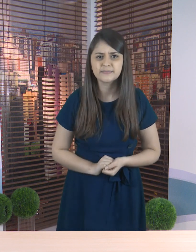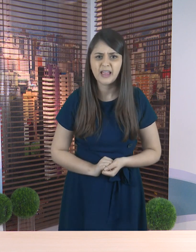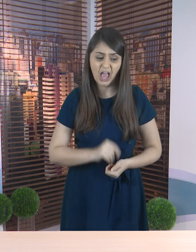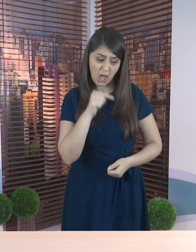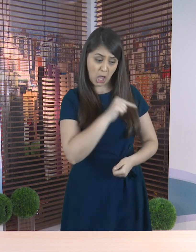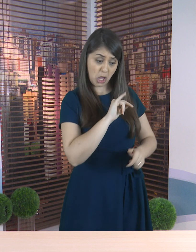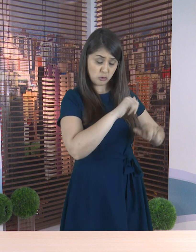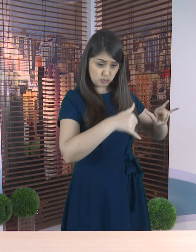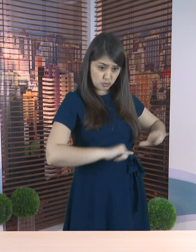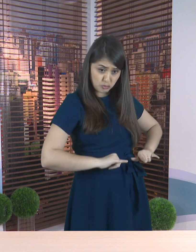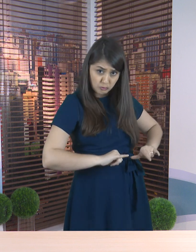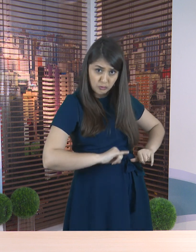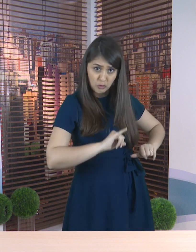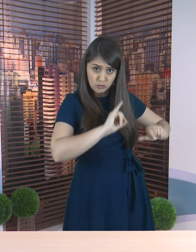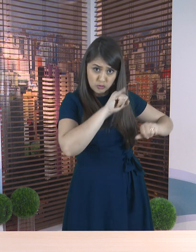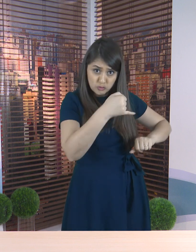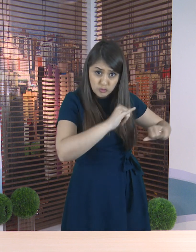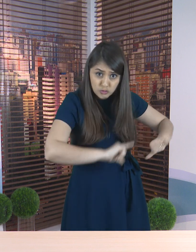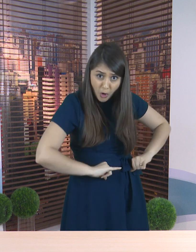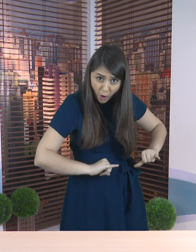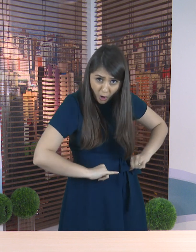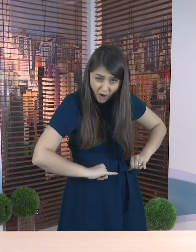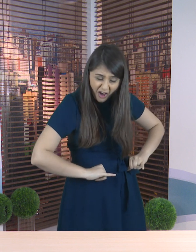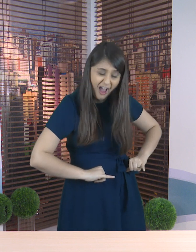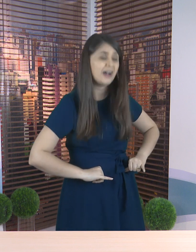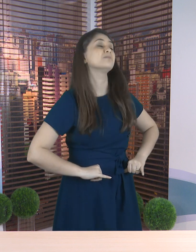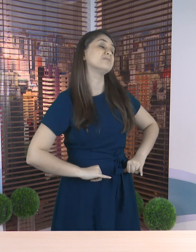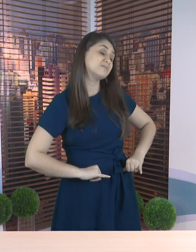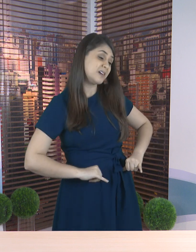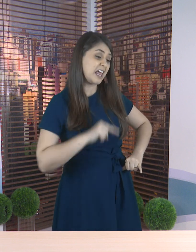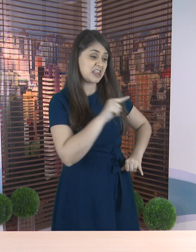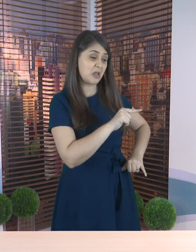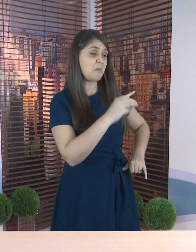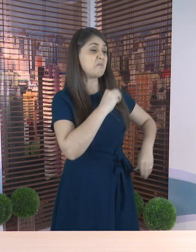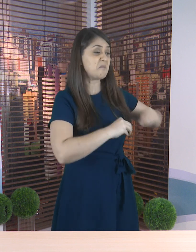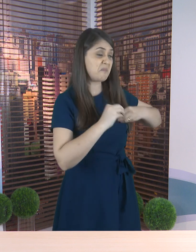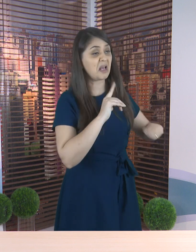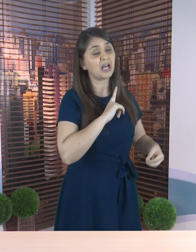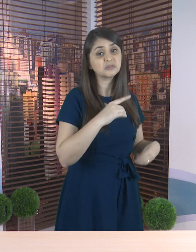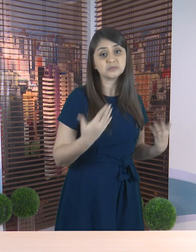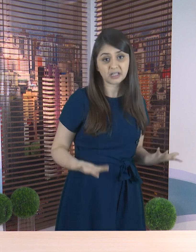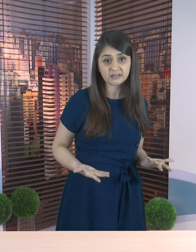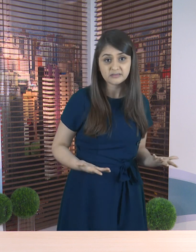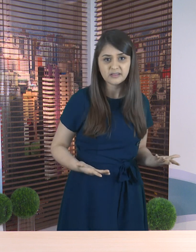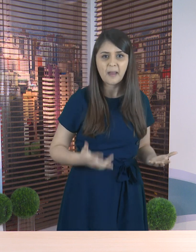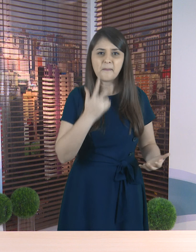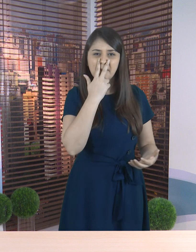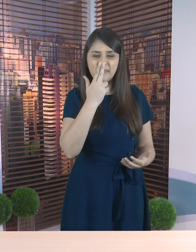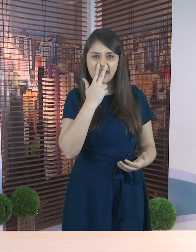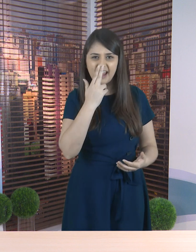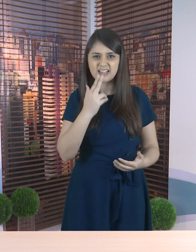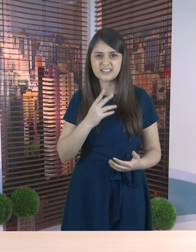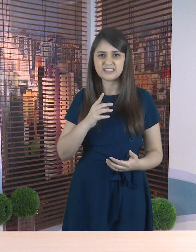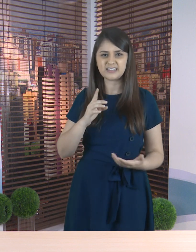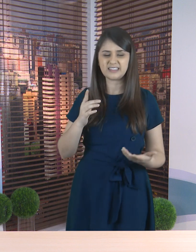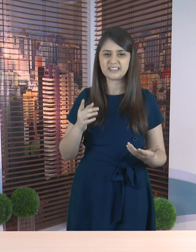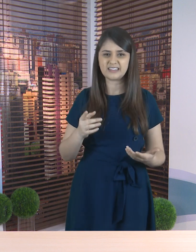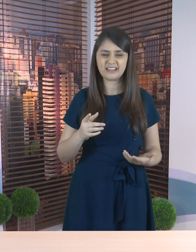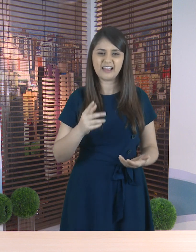na loucura de Jó. Deus demonstra grande sabedoria em reprimir os maus. E pelo